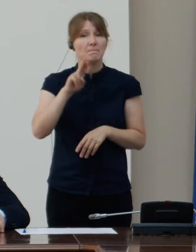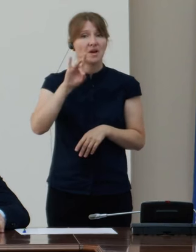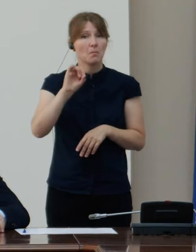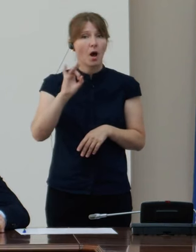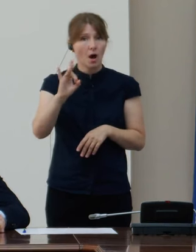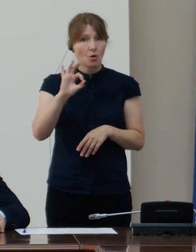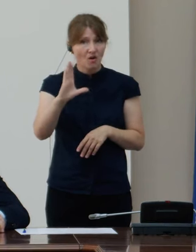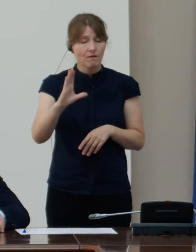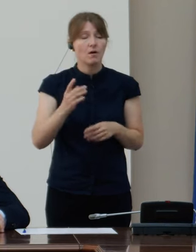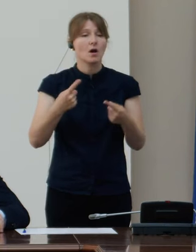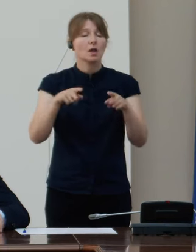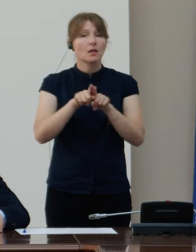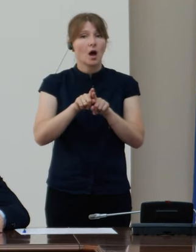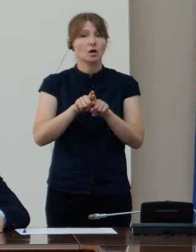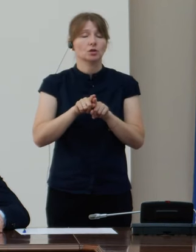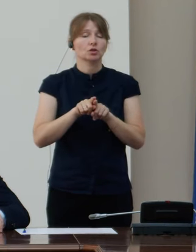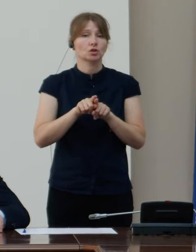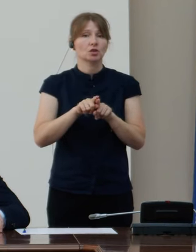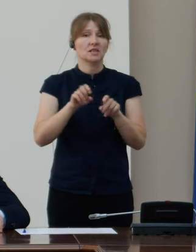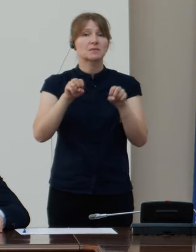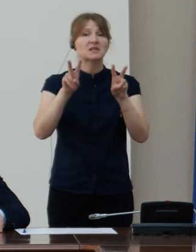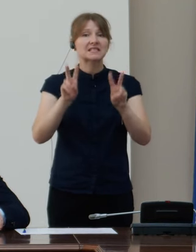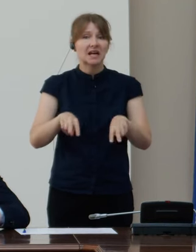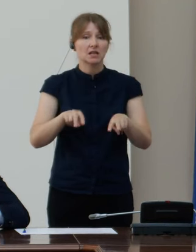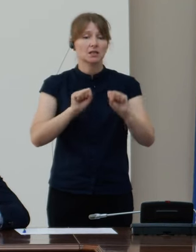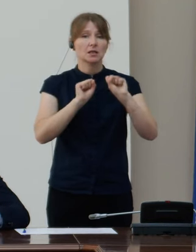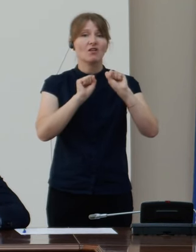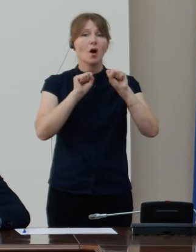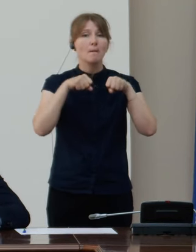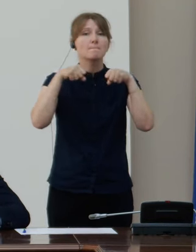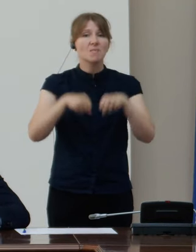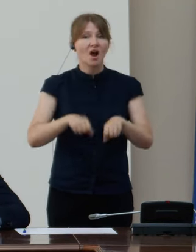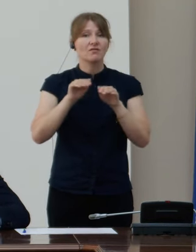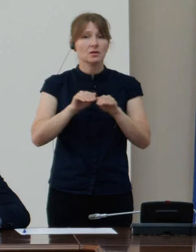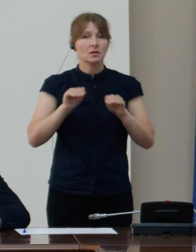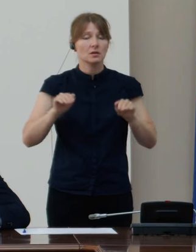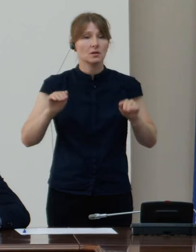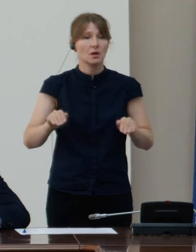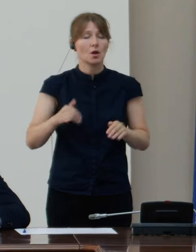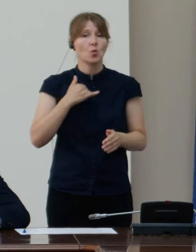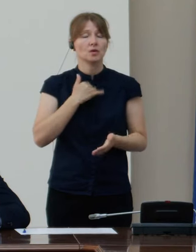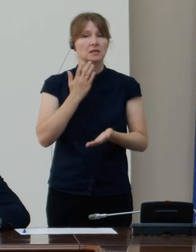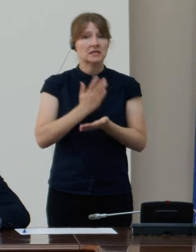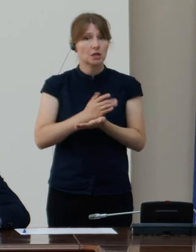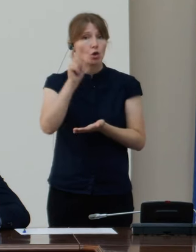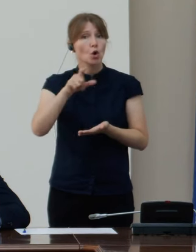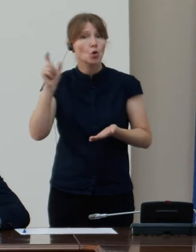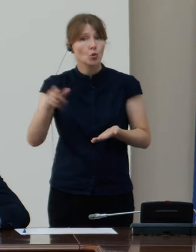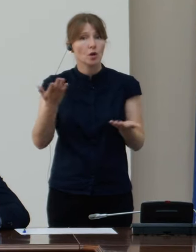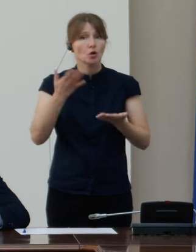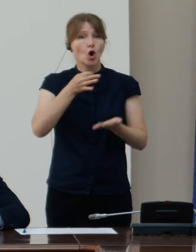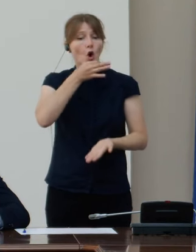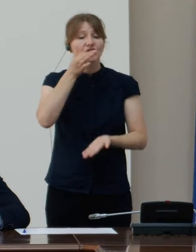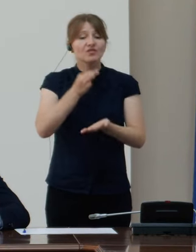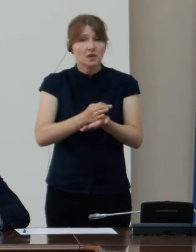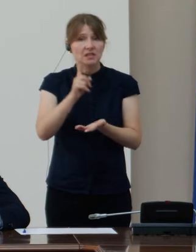de specialistul în protecția drepturilor copilului, de fapt, avem o serie de entități responsabile de protecția